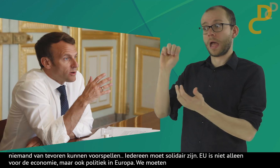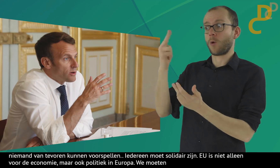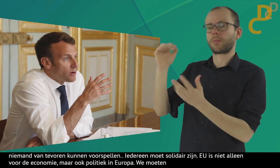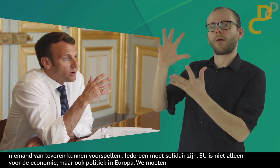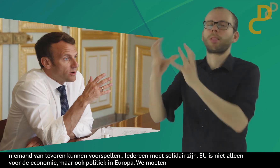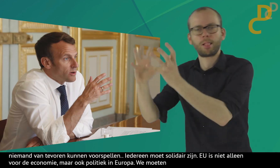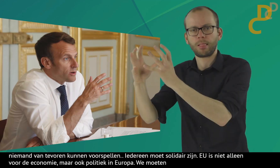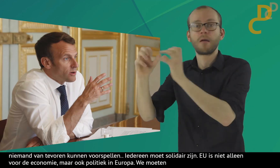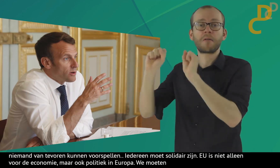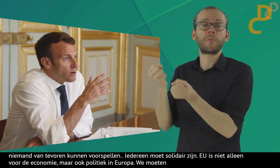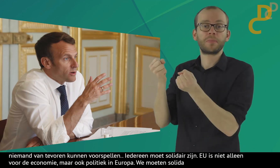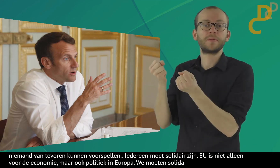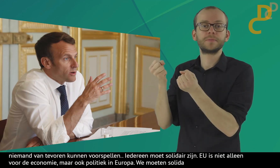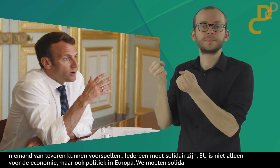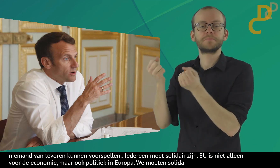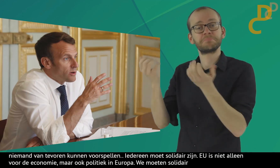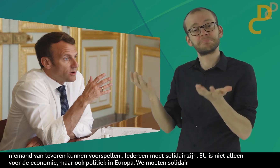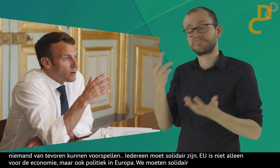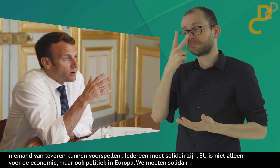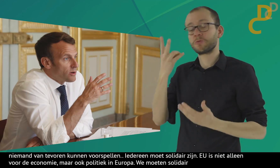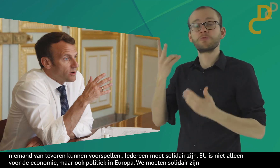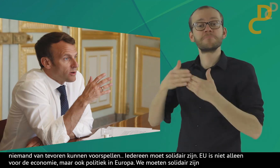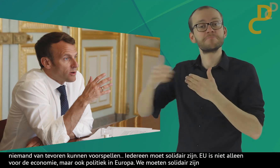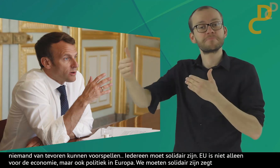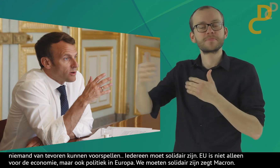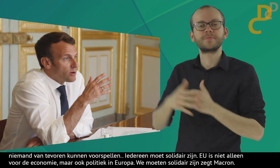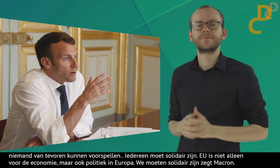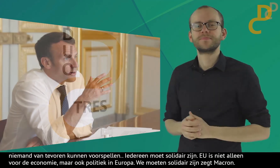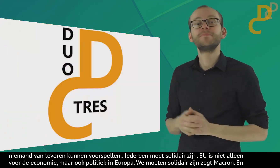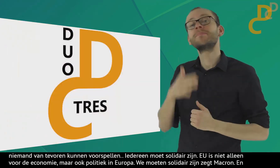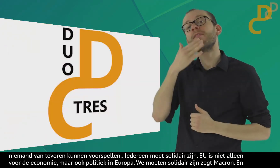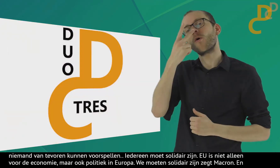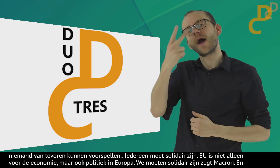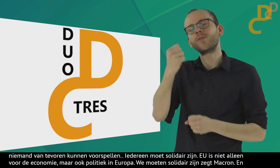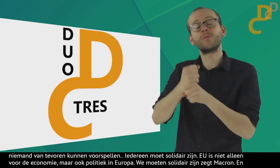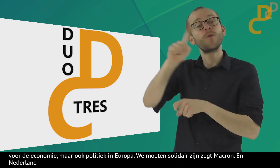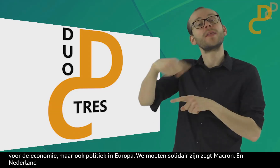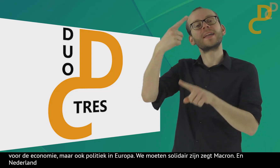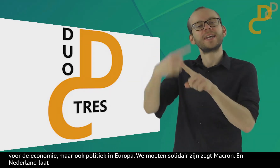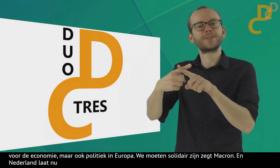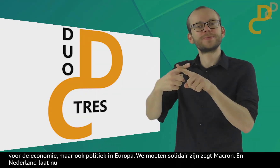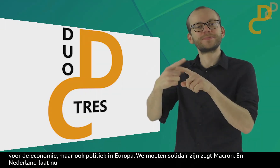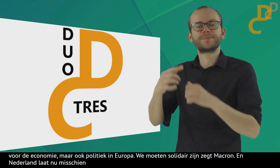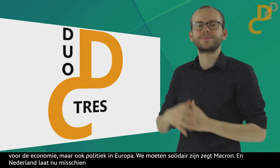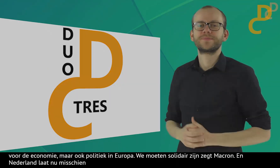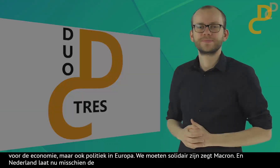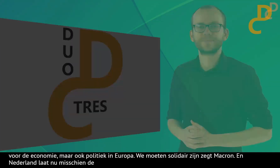op deze manier laat Nederland misschien de Europese Unie wel wankelen. Maar we gaan het zien. Bedankt voor het kijken en tot de volgende keer.